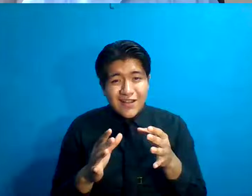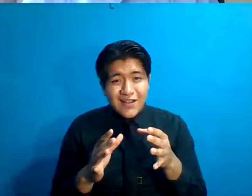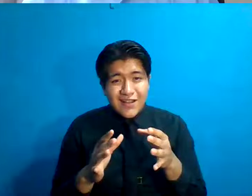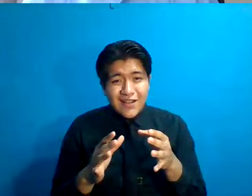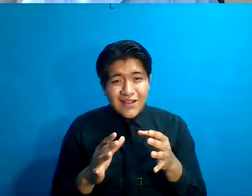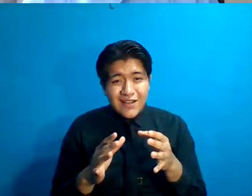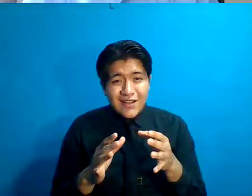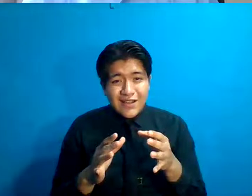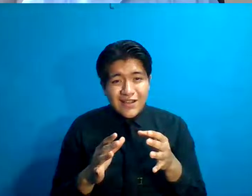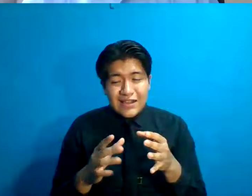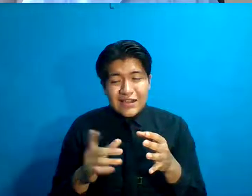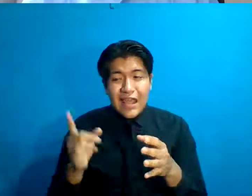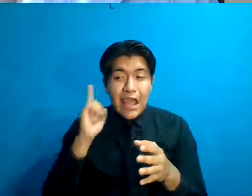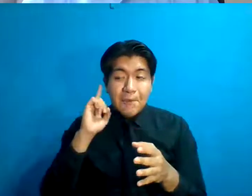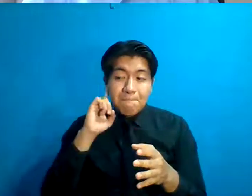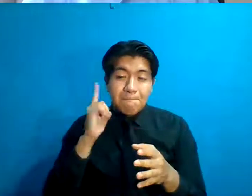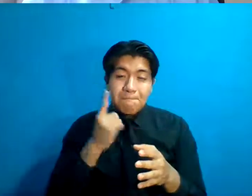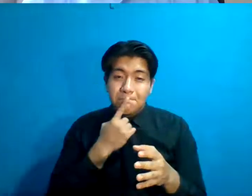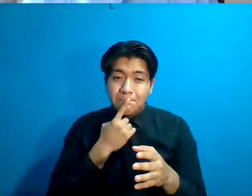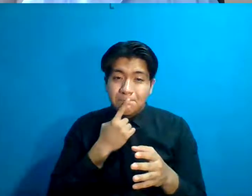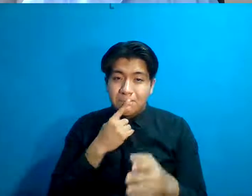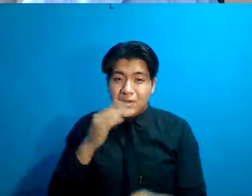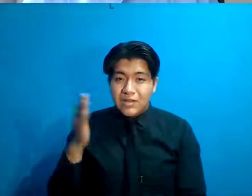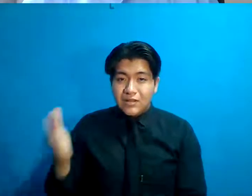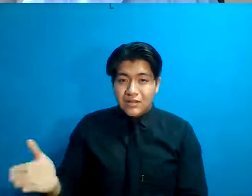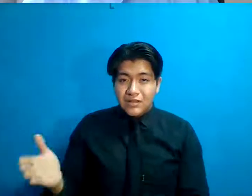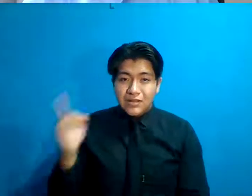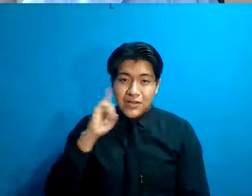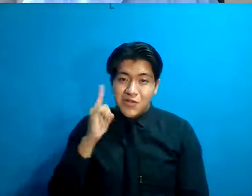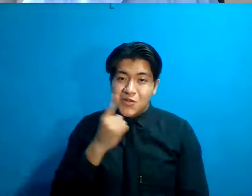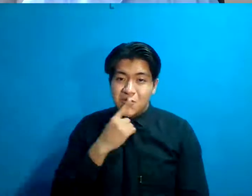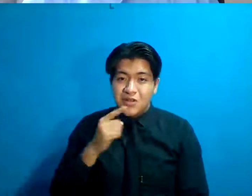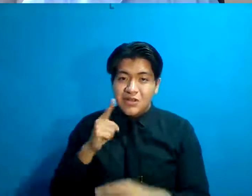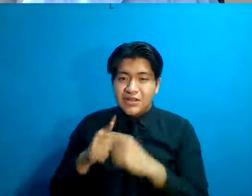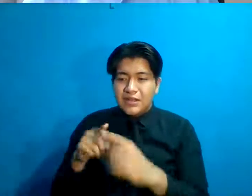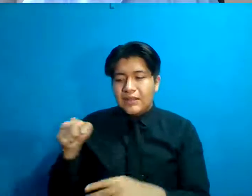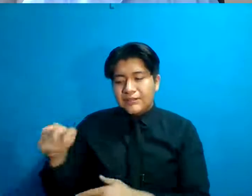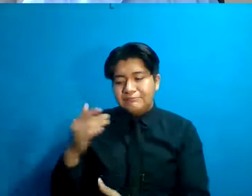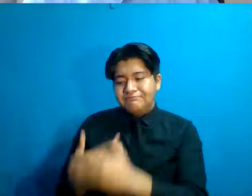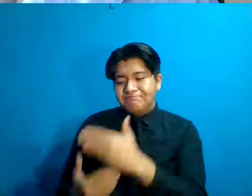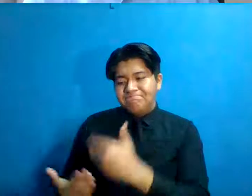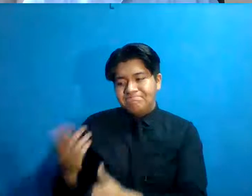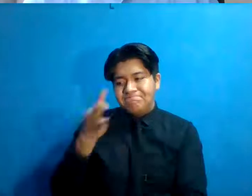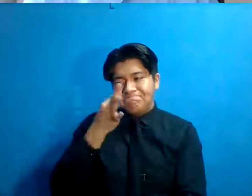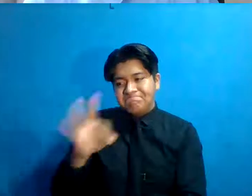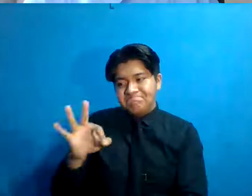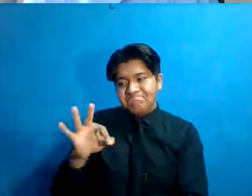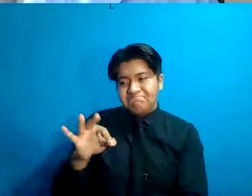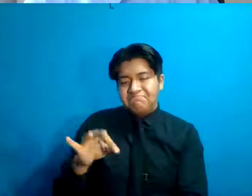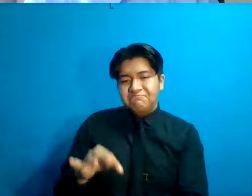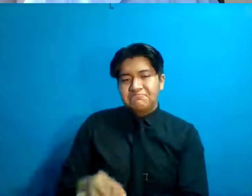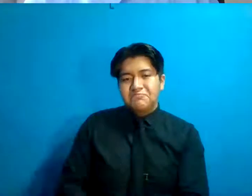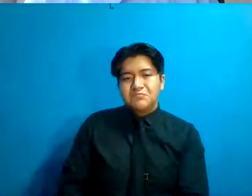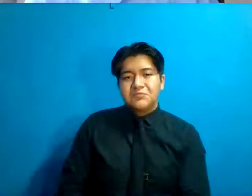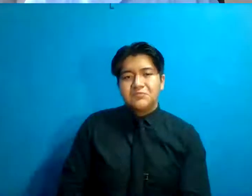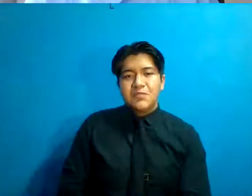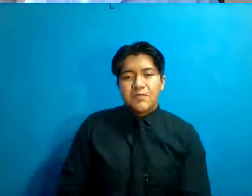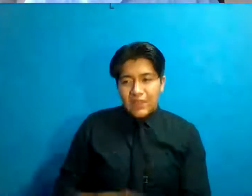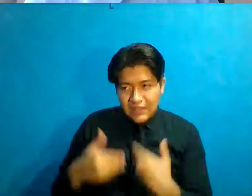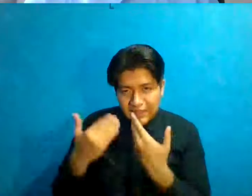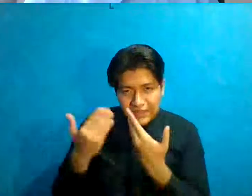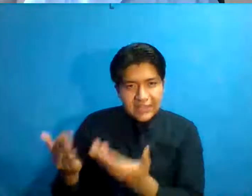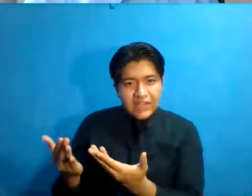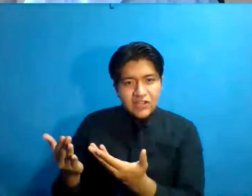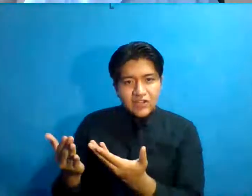decirle sordomudo a un sordo es como una mentada de madre, ¿no? A ese grado. O sea, sí, entonces haciendo esas precisiones,